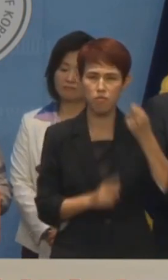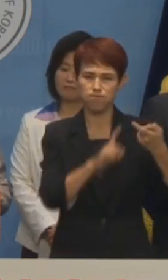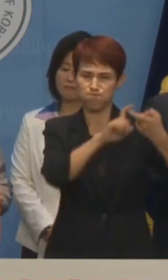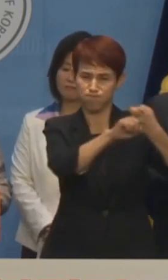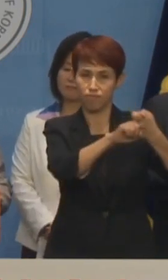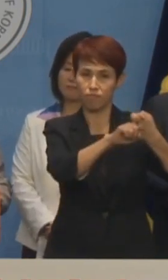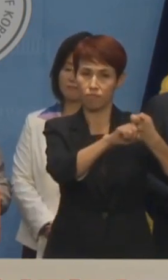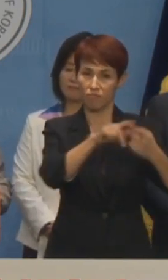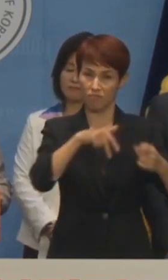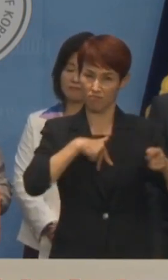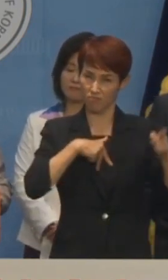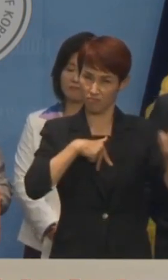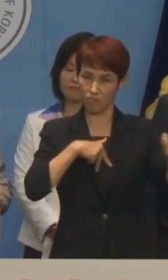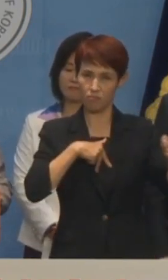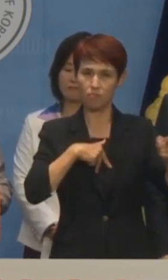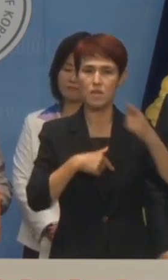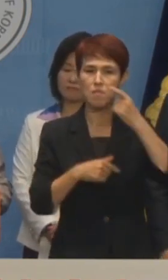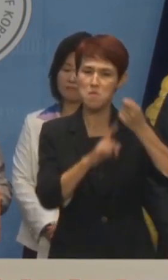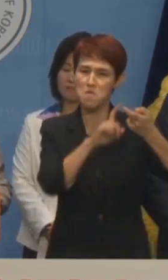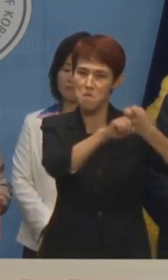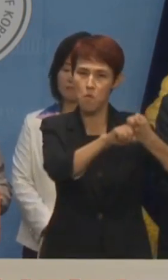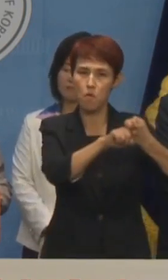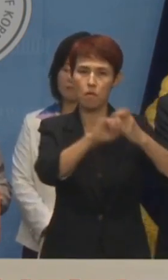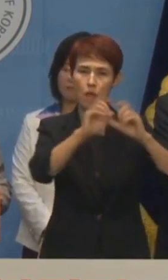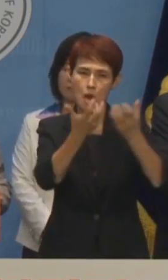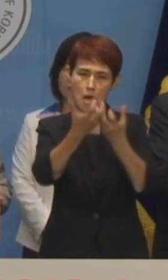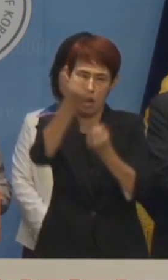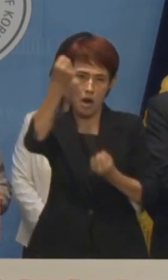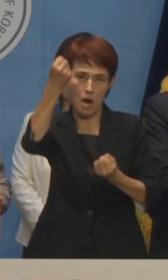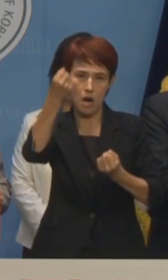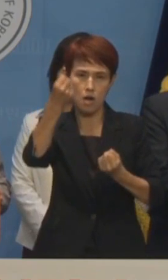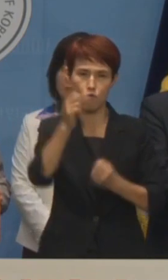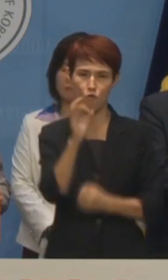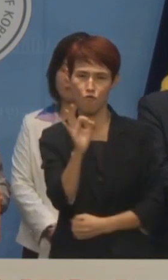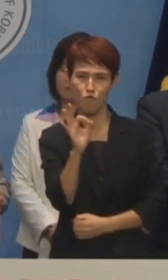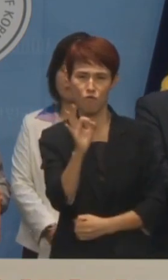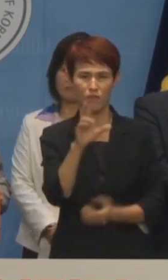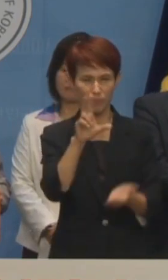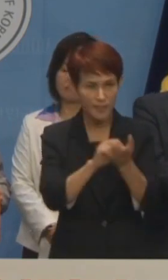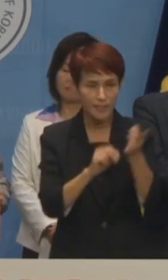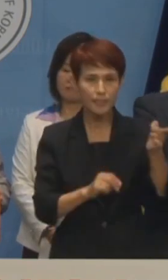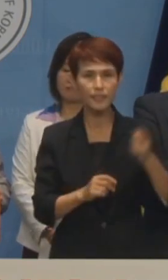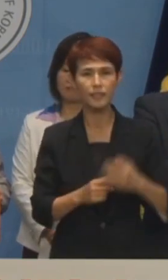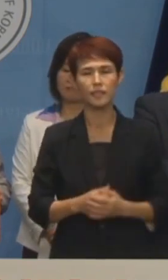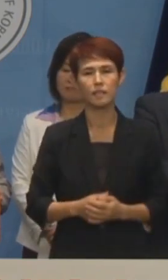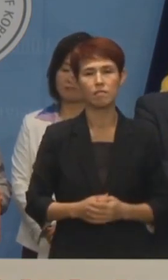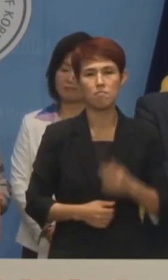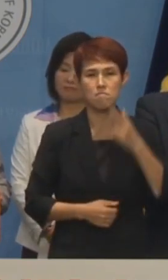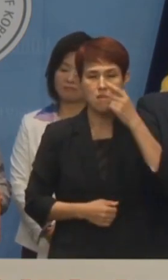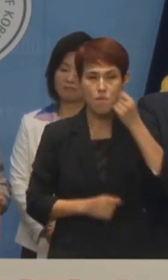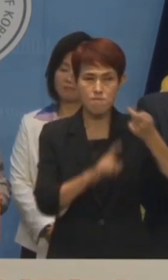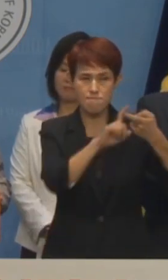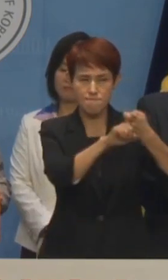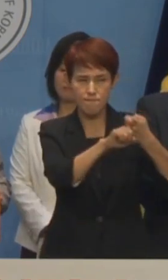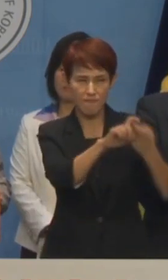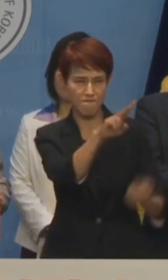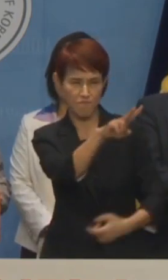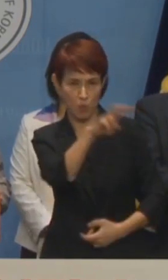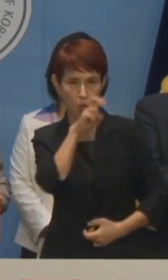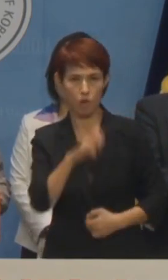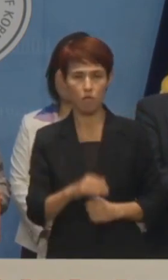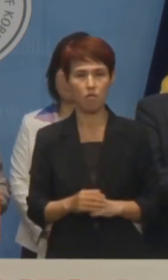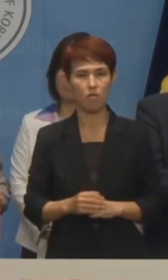정체성은 친일과 분단과 황금 만능주의입니다. 친일을 미화하고